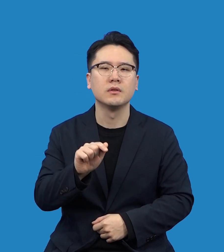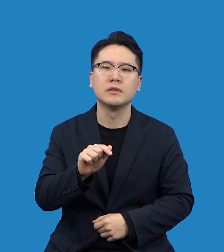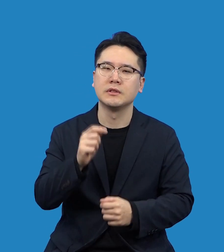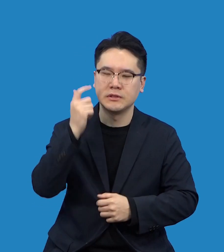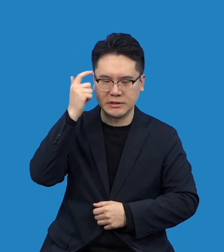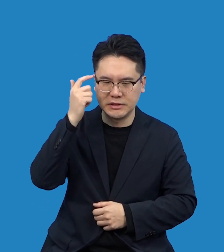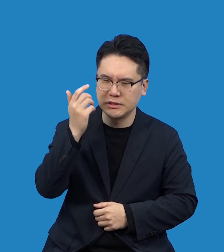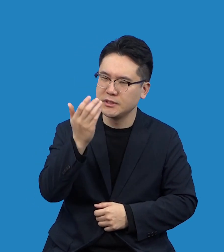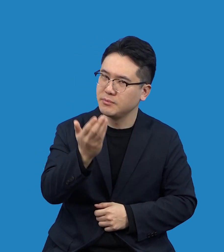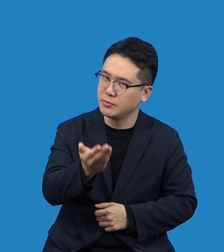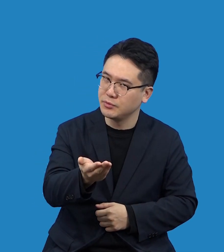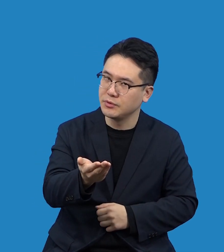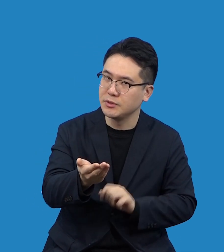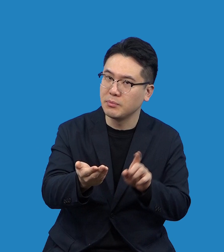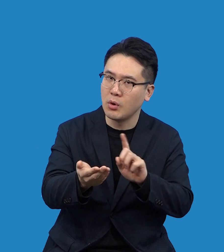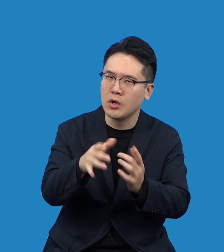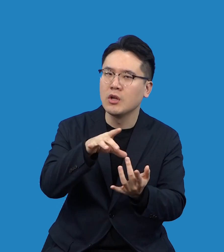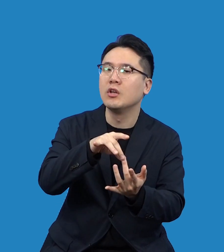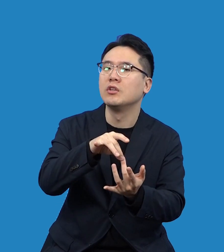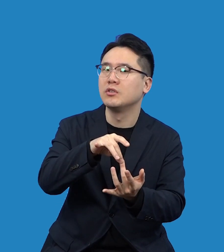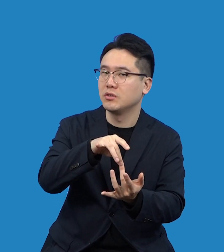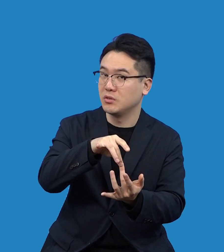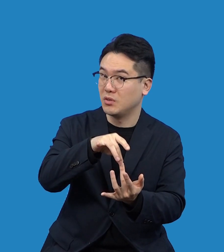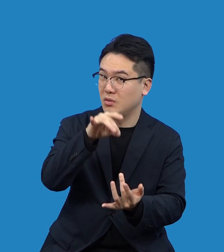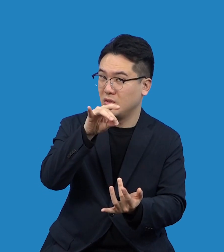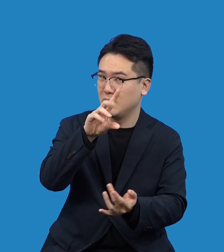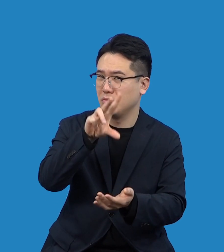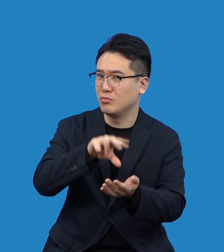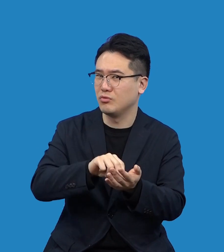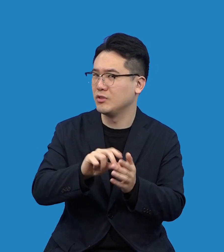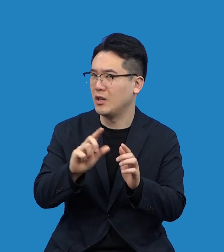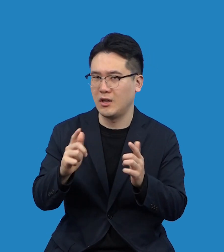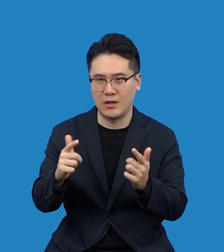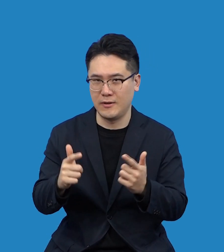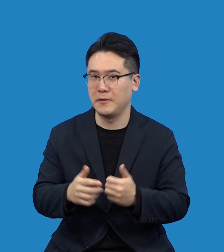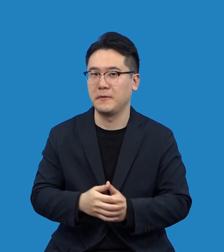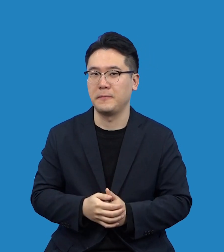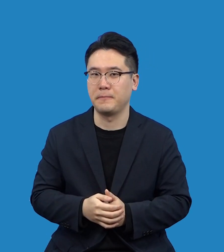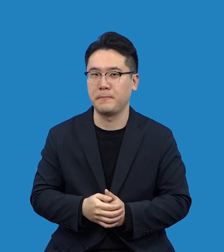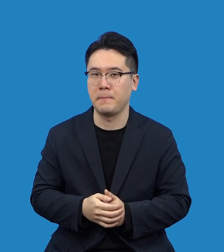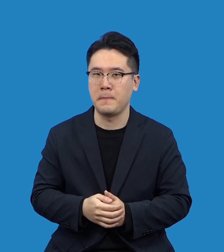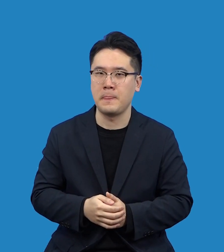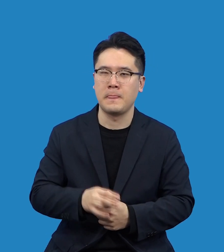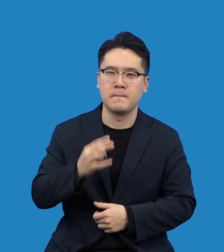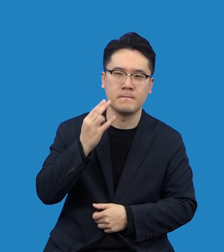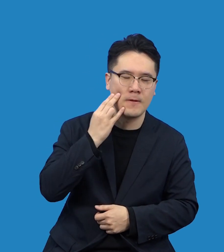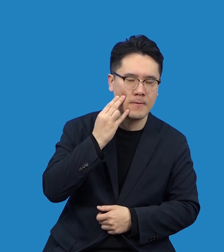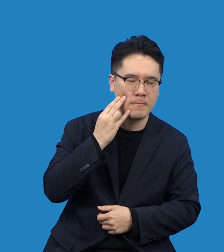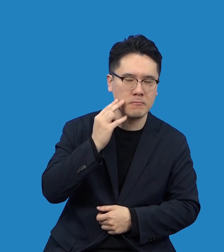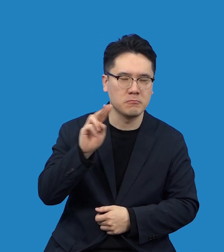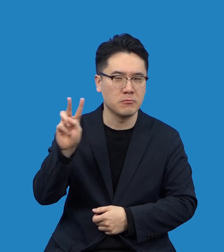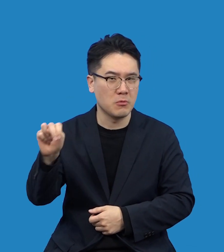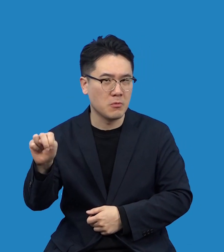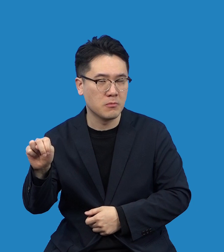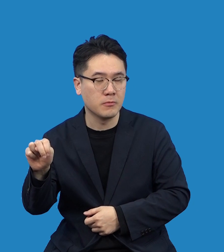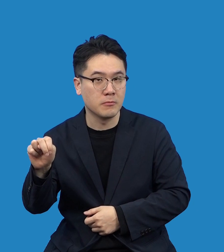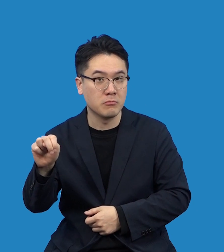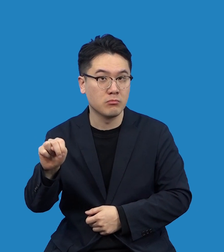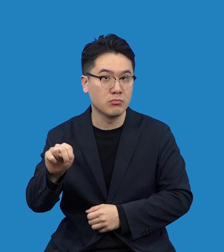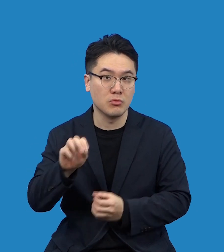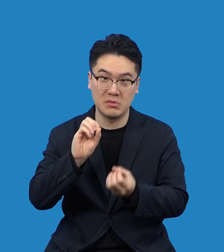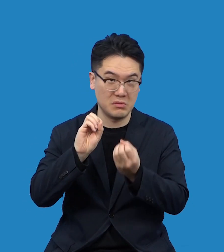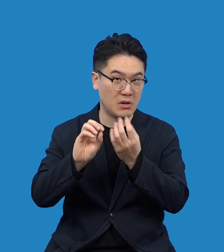선택의 문제, 그런 문제가 아니라 이 모순 아닙니까? yes, no로 선택할 그런 문제가 아니지